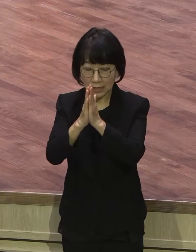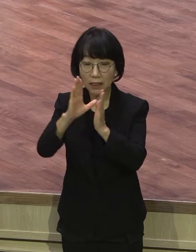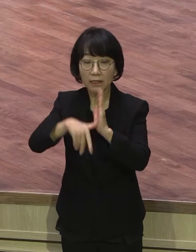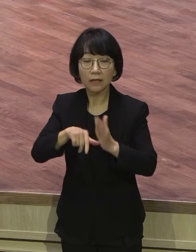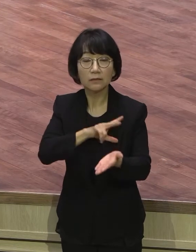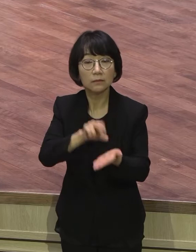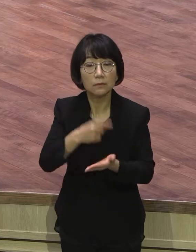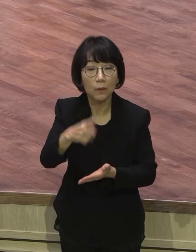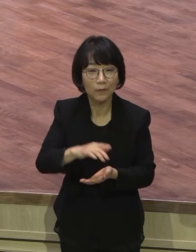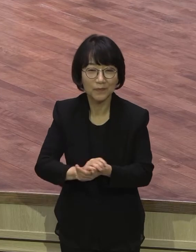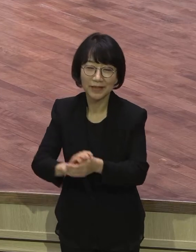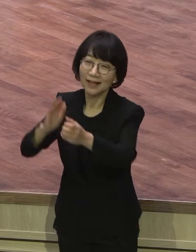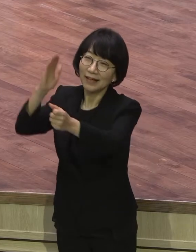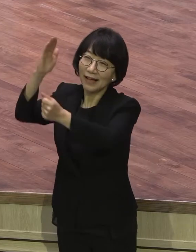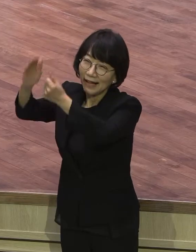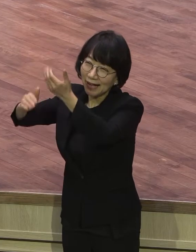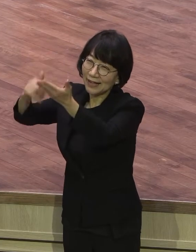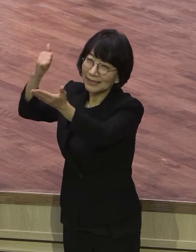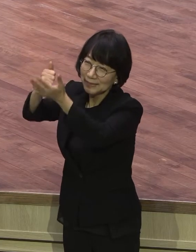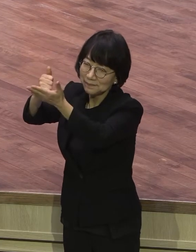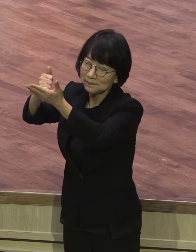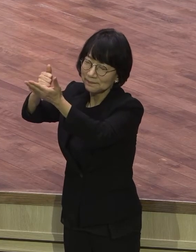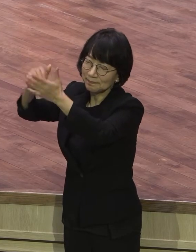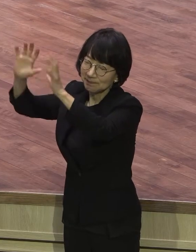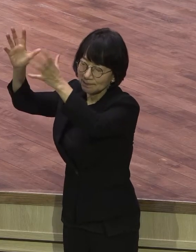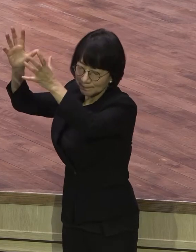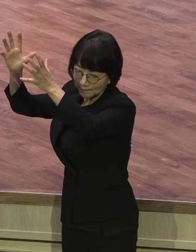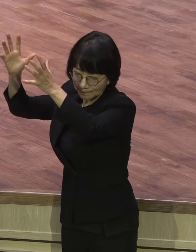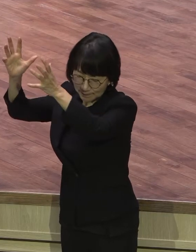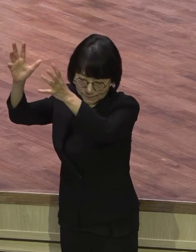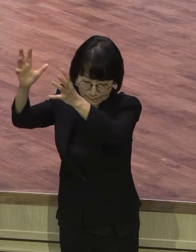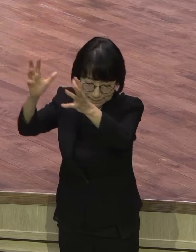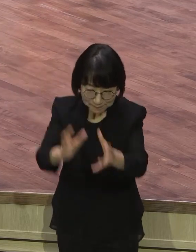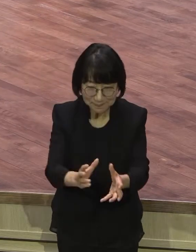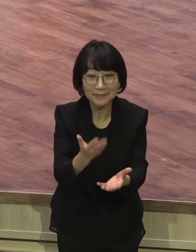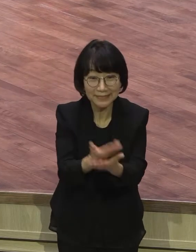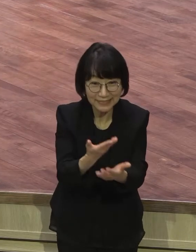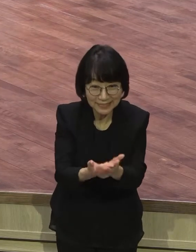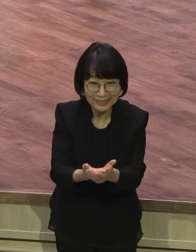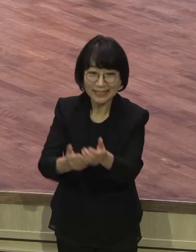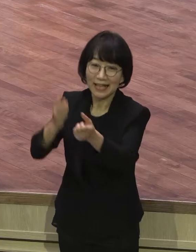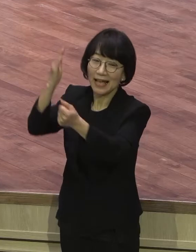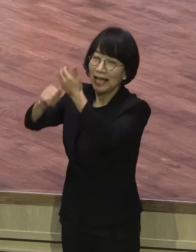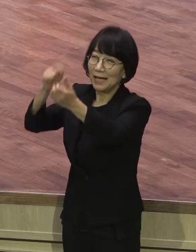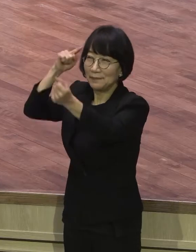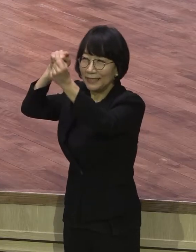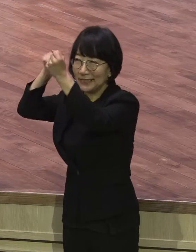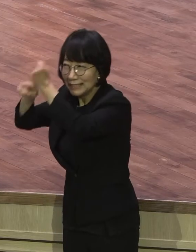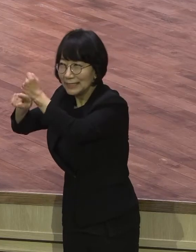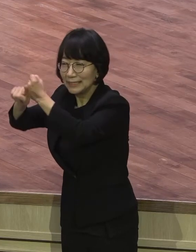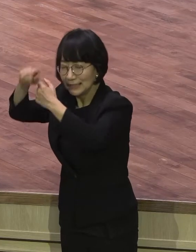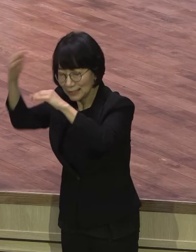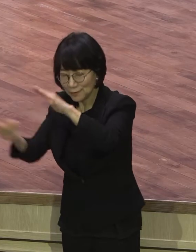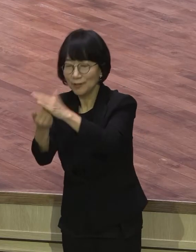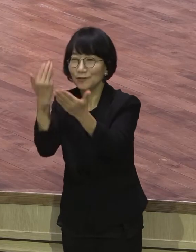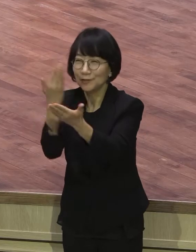제목이 하나님의 나라가 임하게 하옵시고 하나님의 뜻이 임하기를